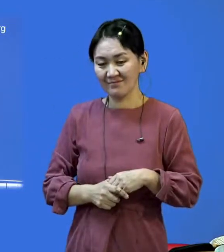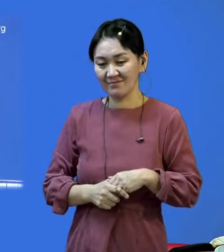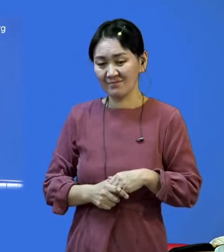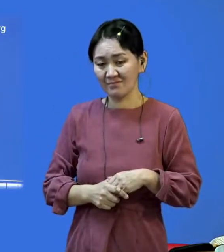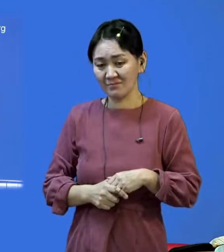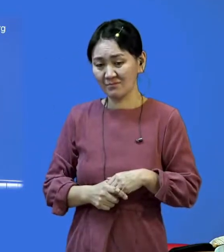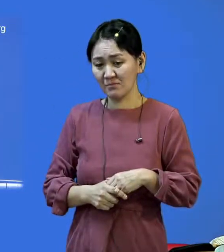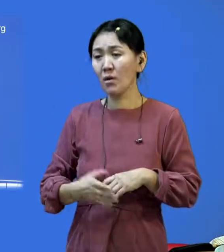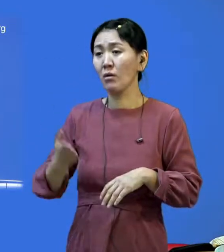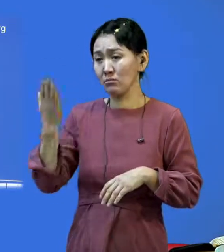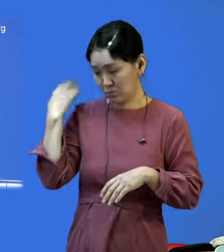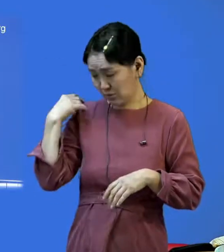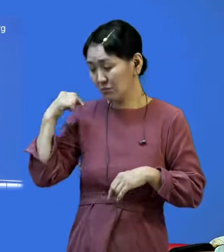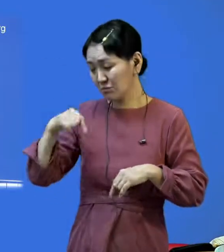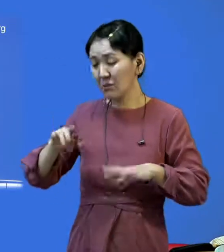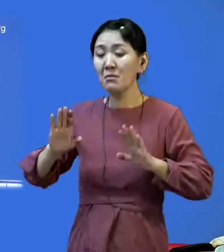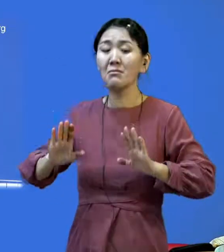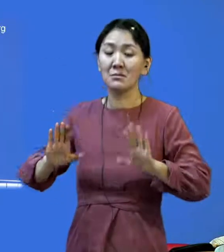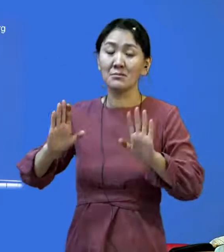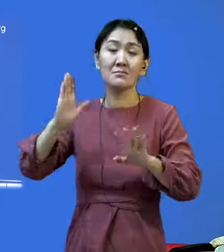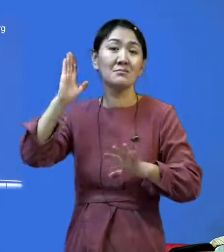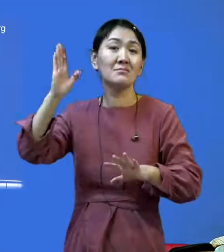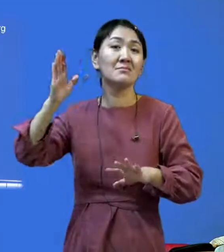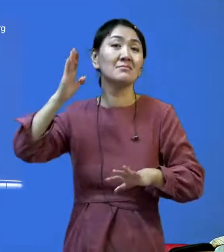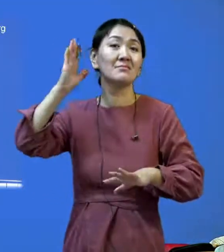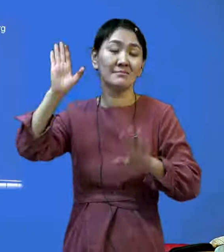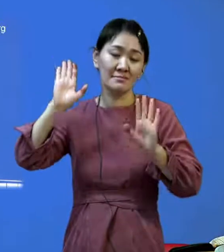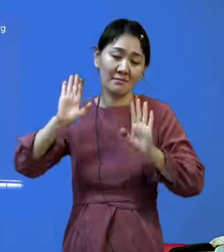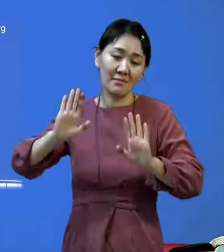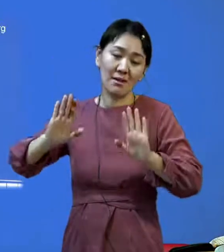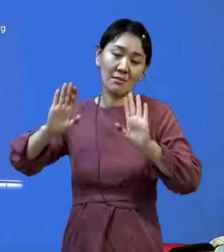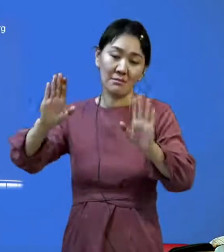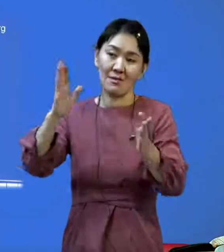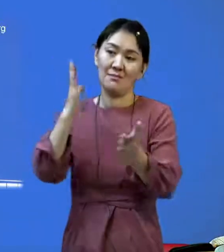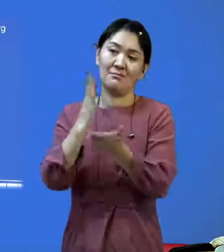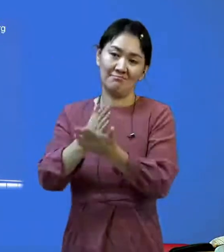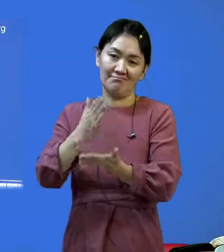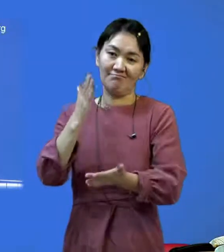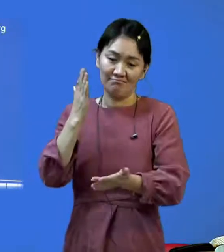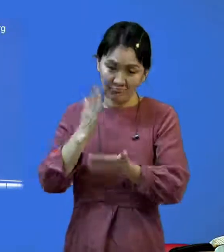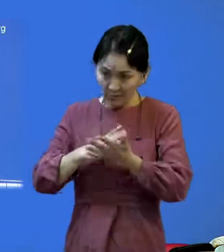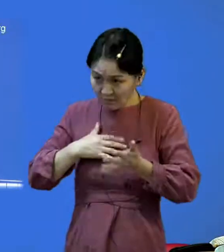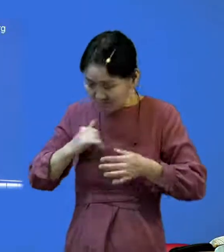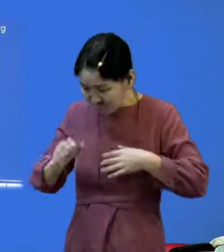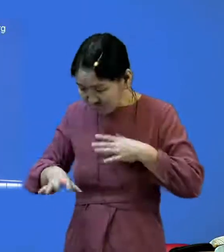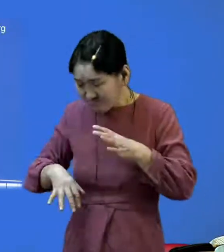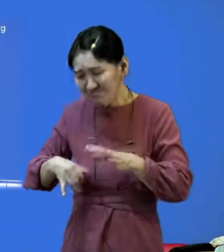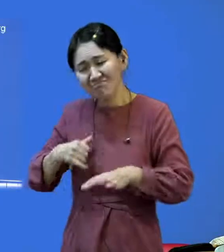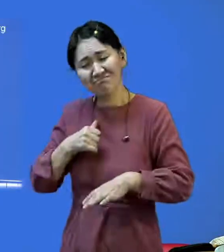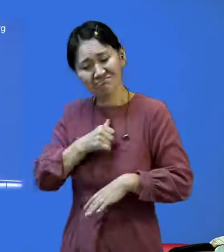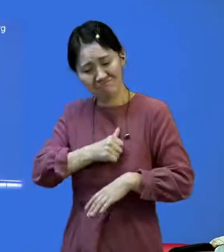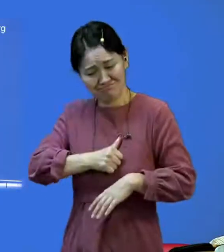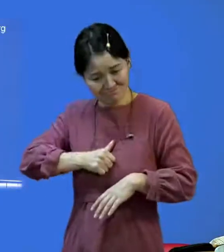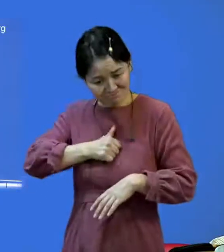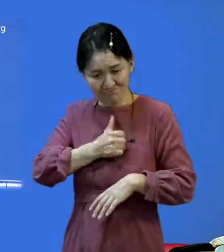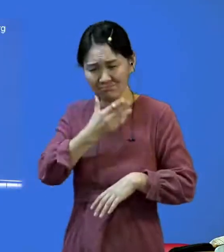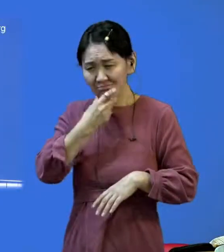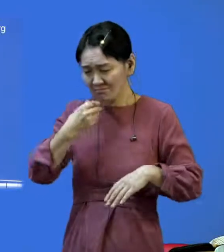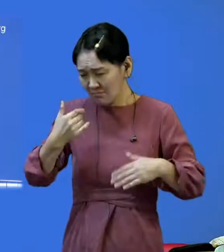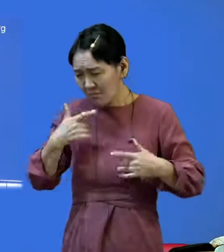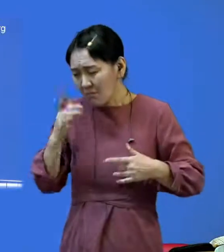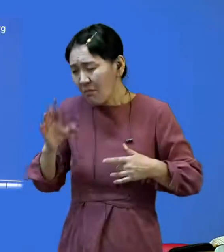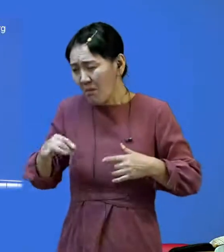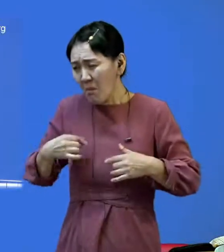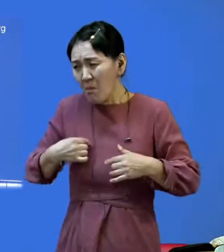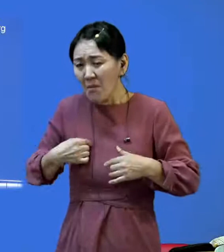Өнгөрсөн ч тийм байсан, одоо ч тийм байна, хойштоо ч тийм байх бол. Одоо бол би дэндүү сайхан амьдарч байгаа.